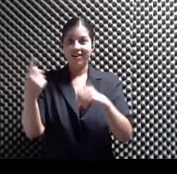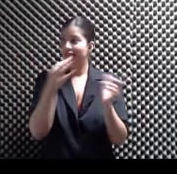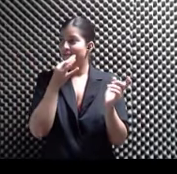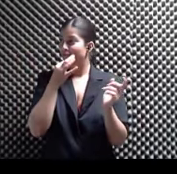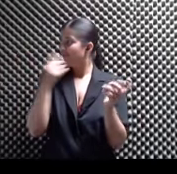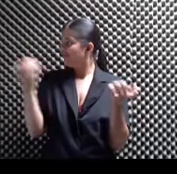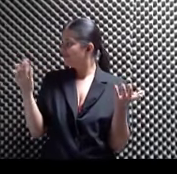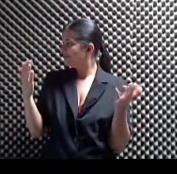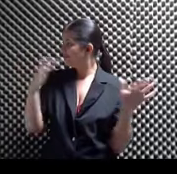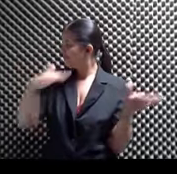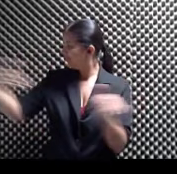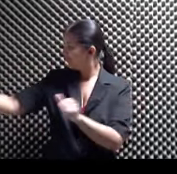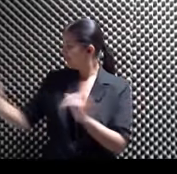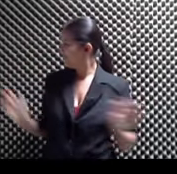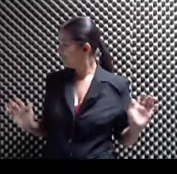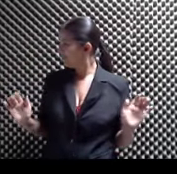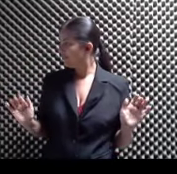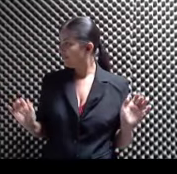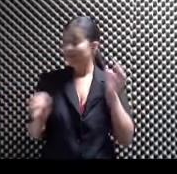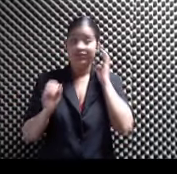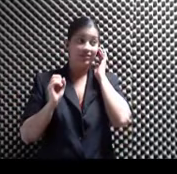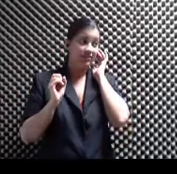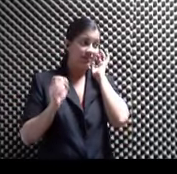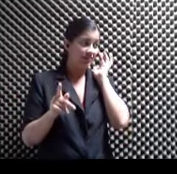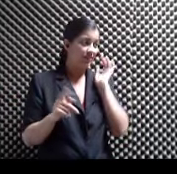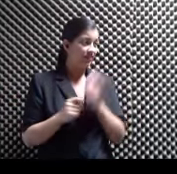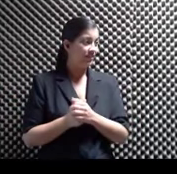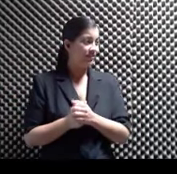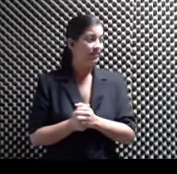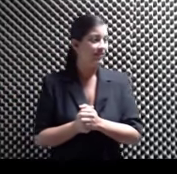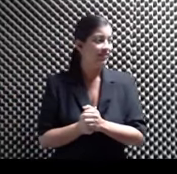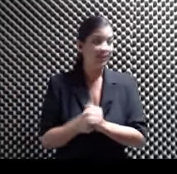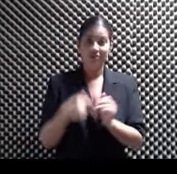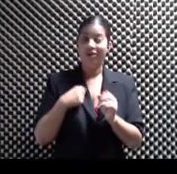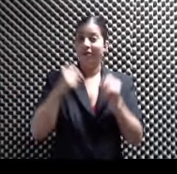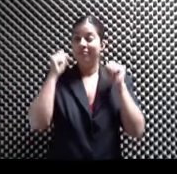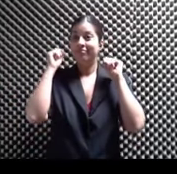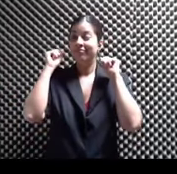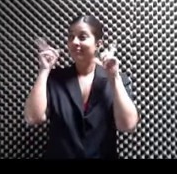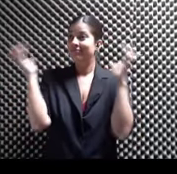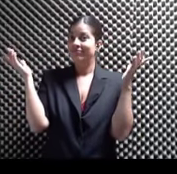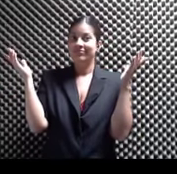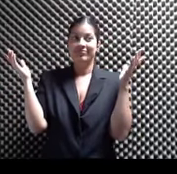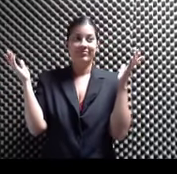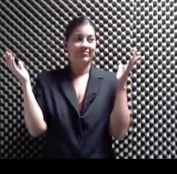llévatelo. Ay, virgen, pues vamos a seguir con el programa. Esto yo me quedé un poco sorprendida.